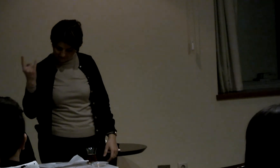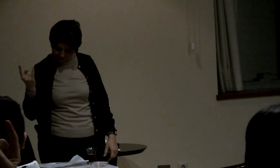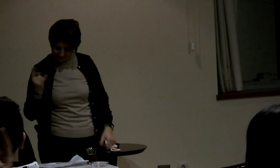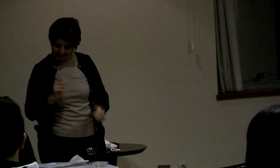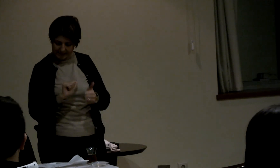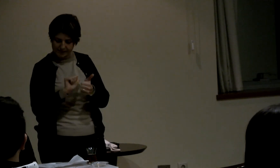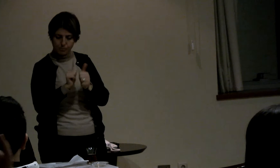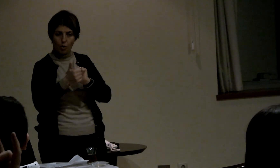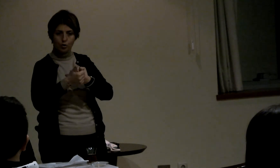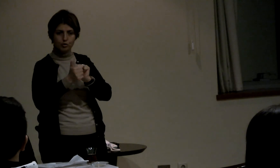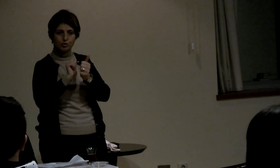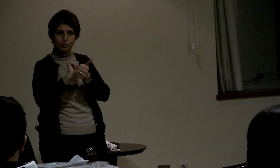evet, spor,